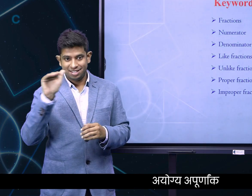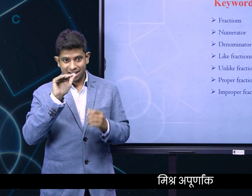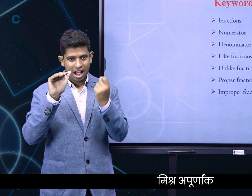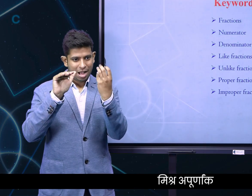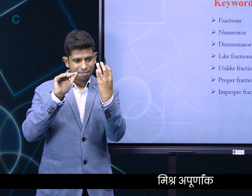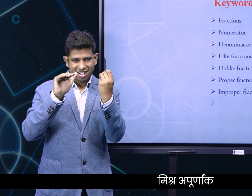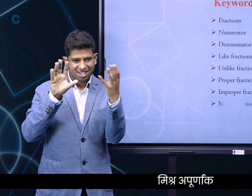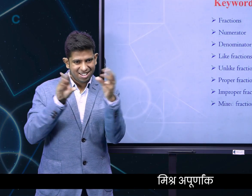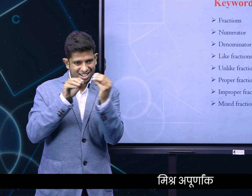मिश्र अपूर्णांक,